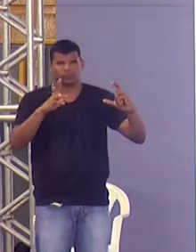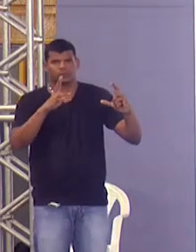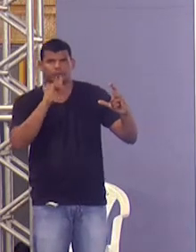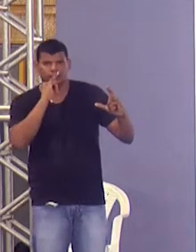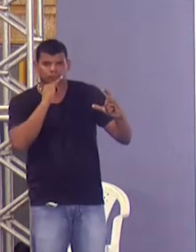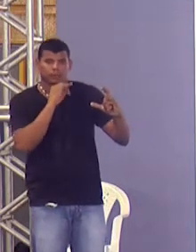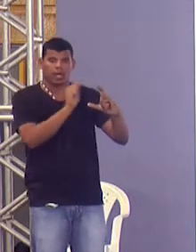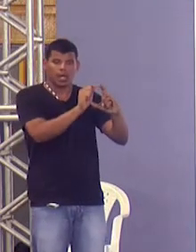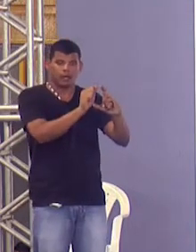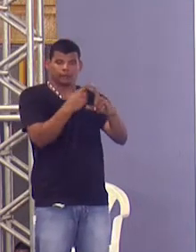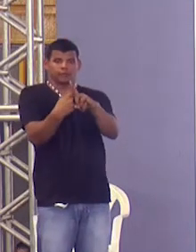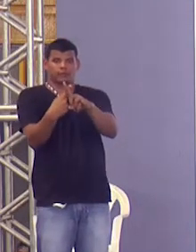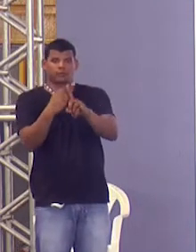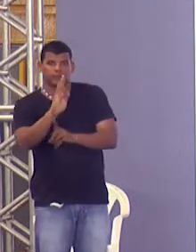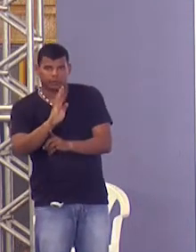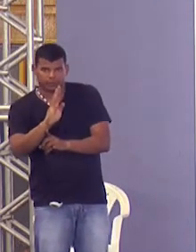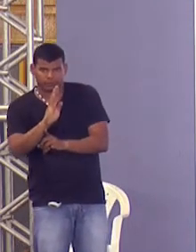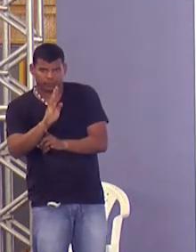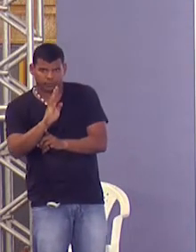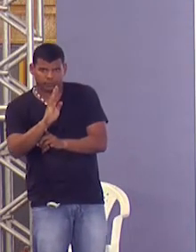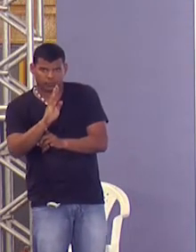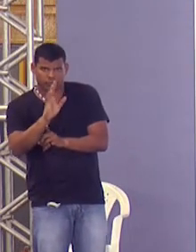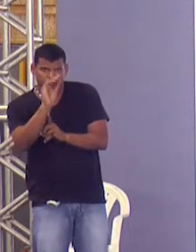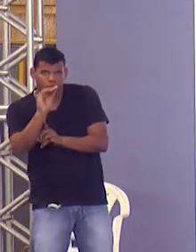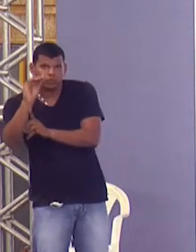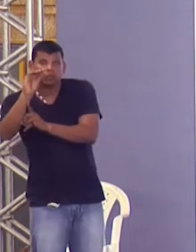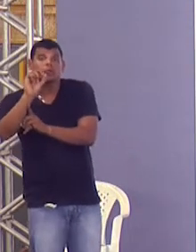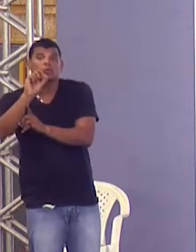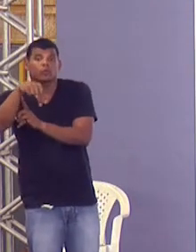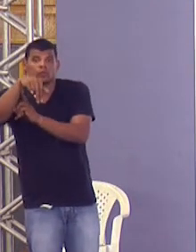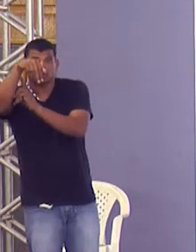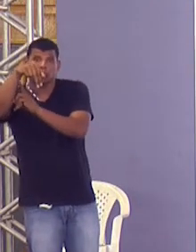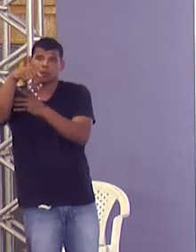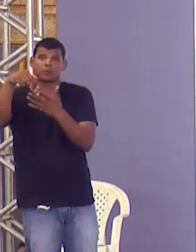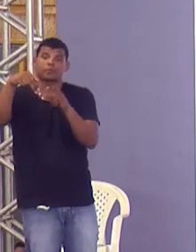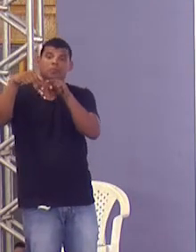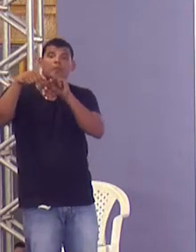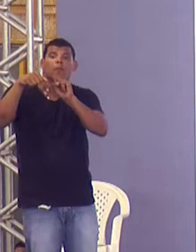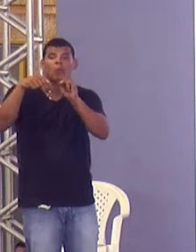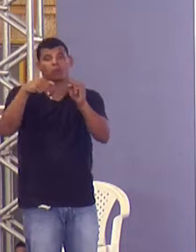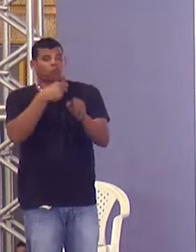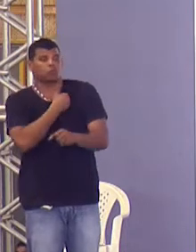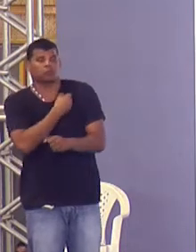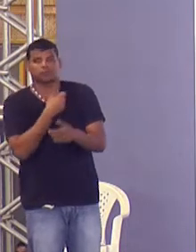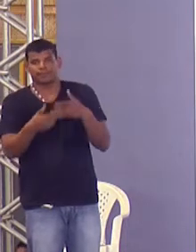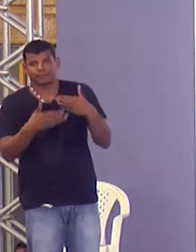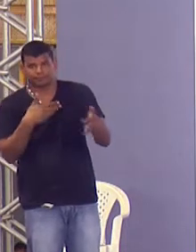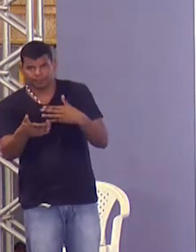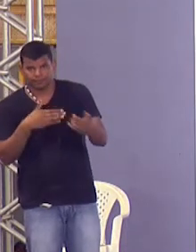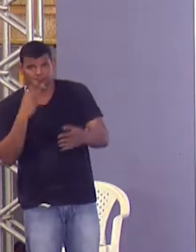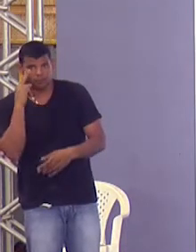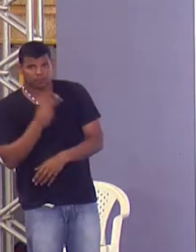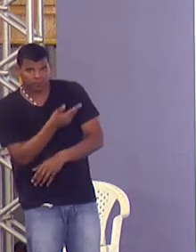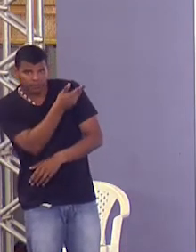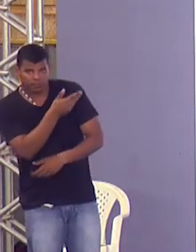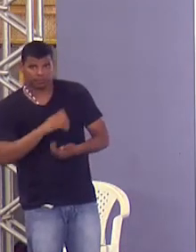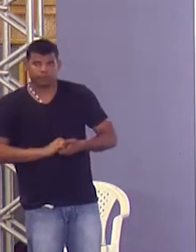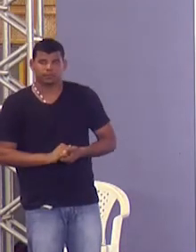por B e o expoente M do lado de fora. Tá legal? Então, nesse